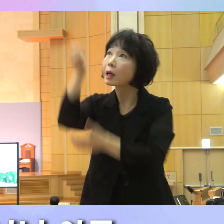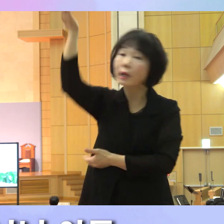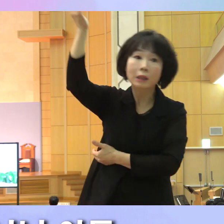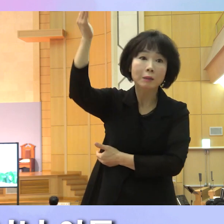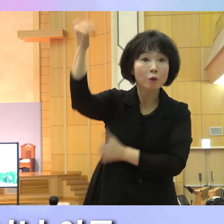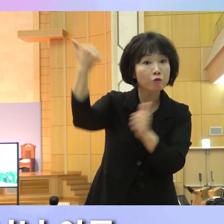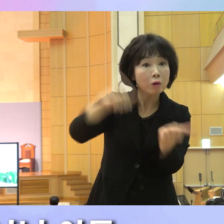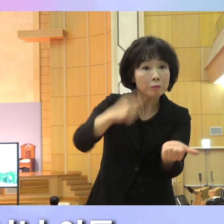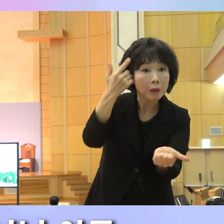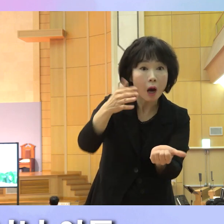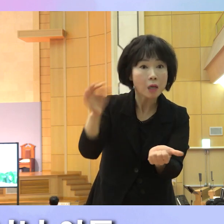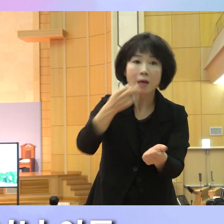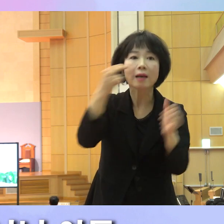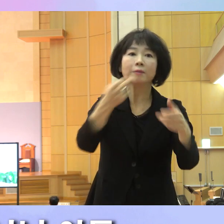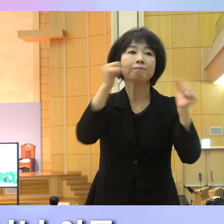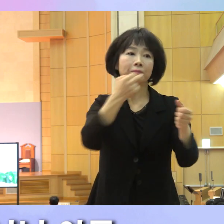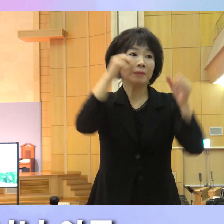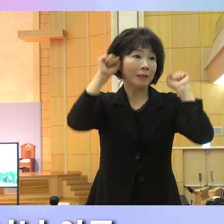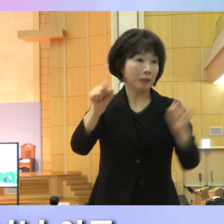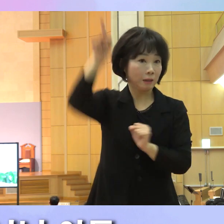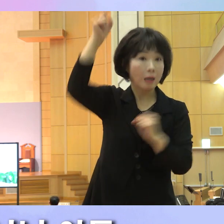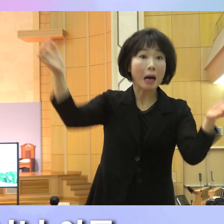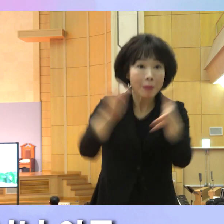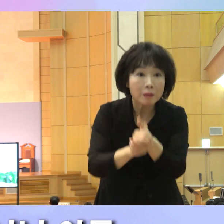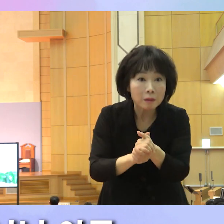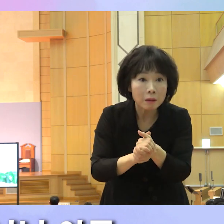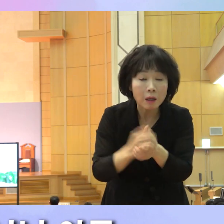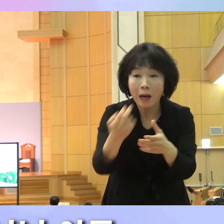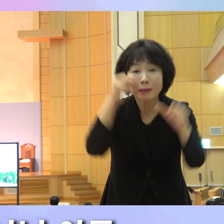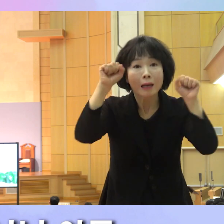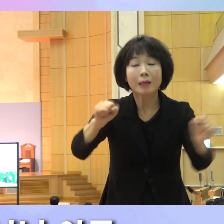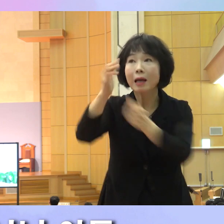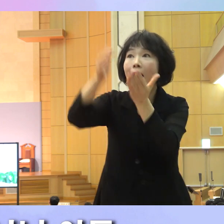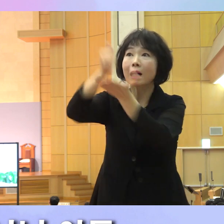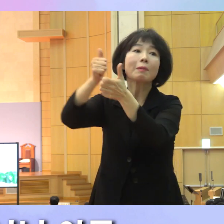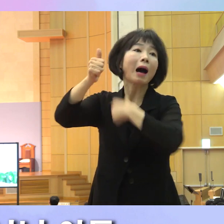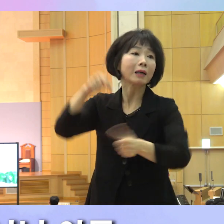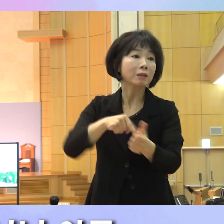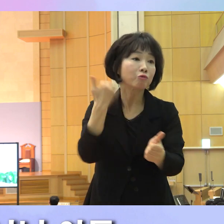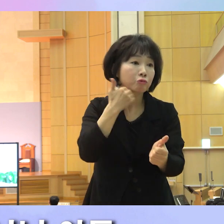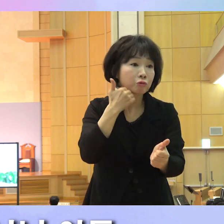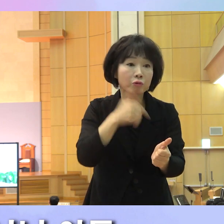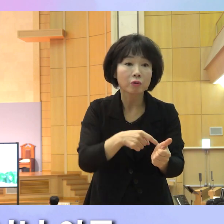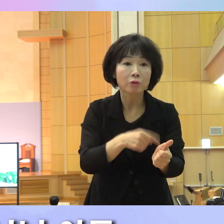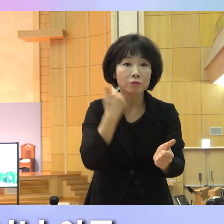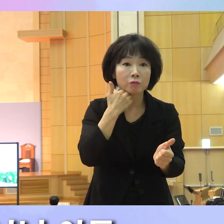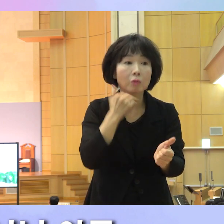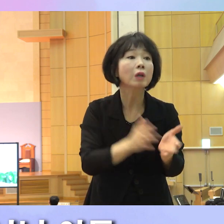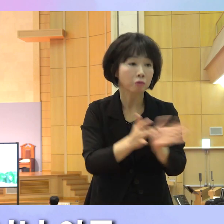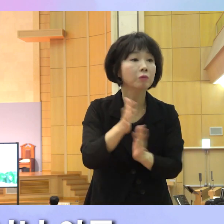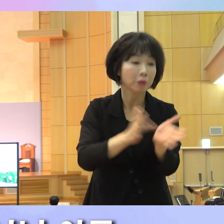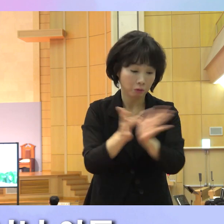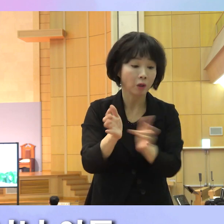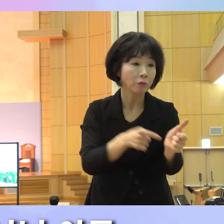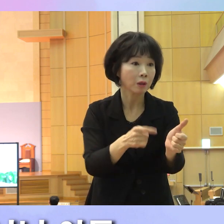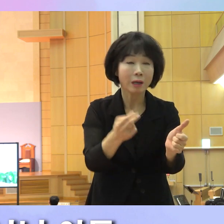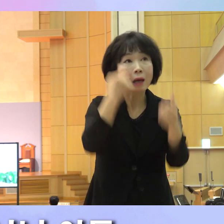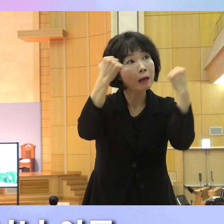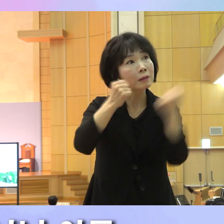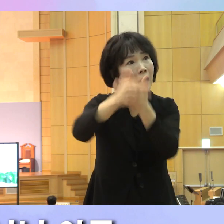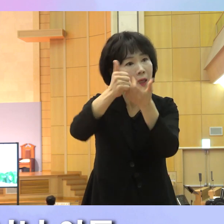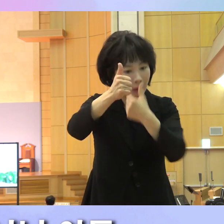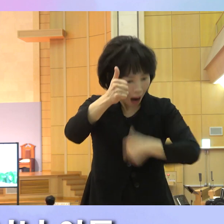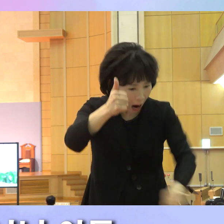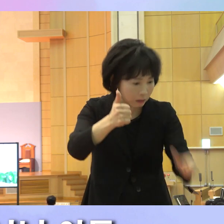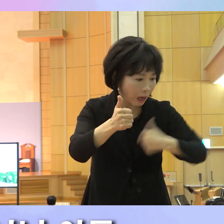하나님이에요. 그리고 예수님은 살아계신 하나님의 아들이에요. 여기서 주님이 죽었다가